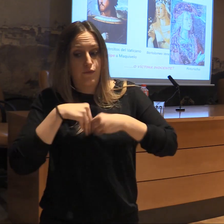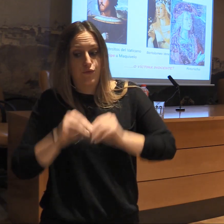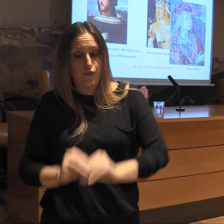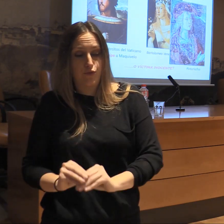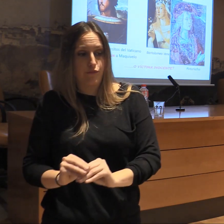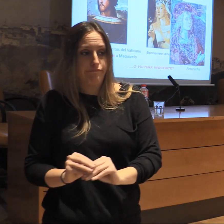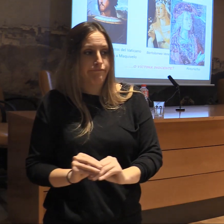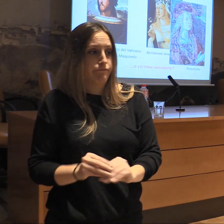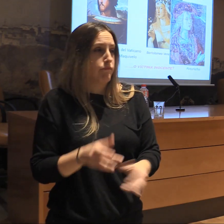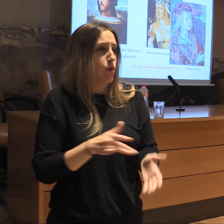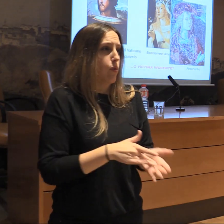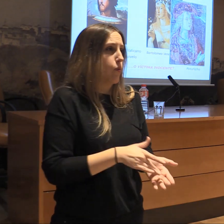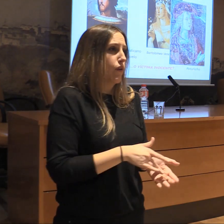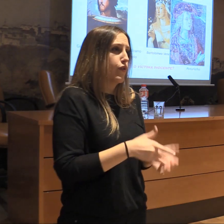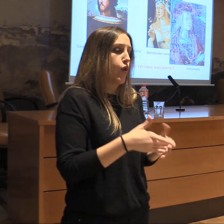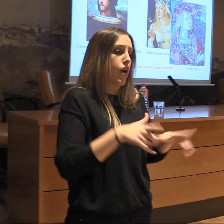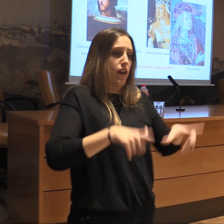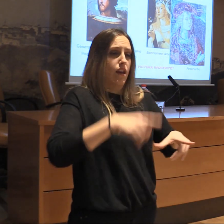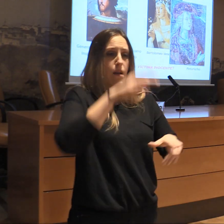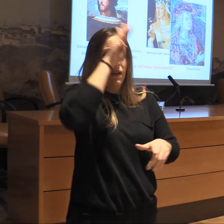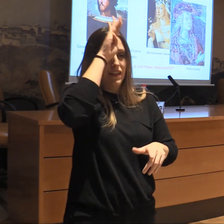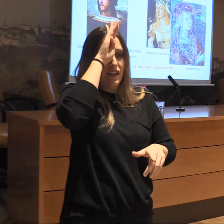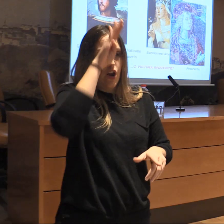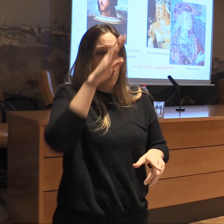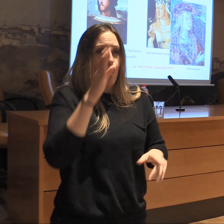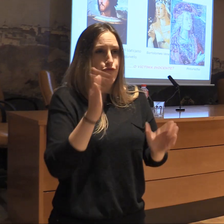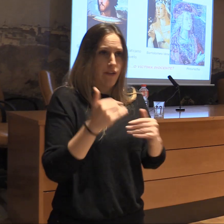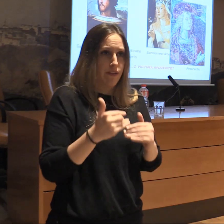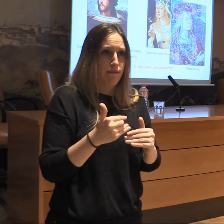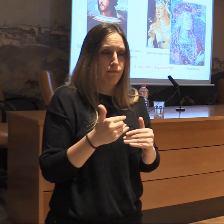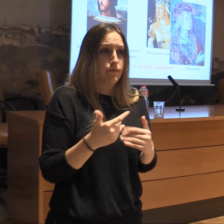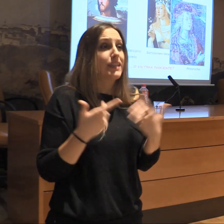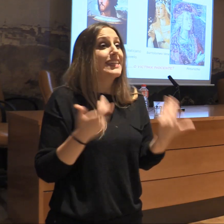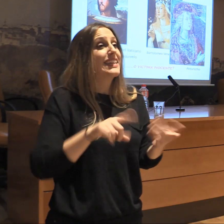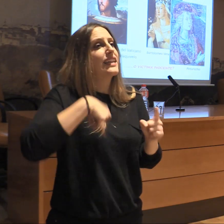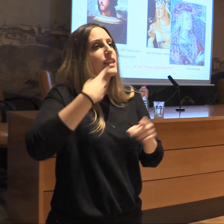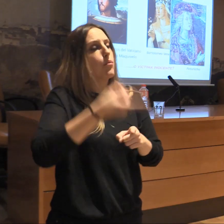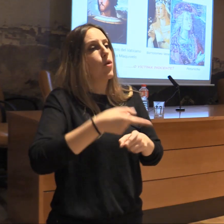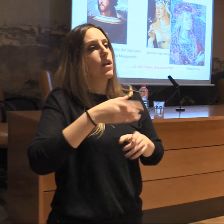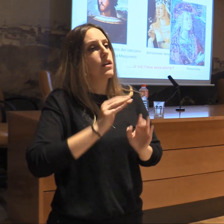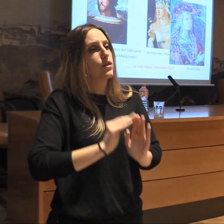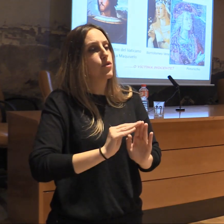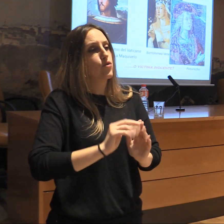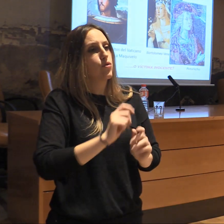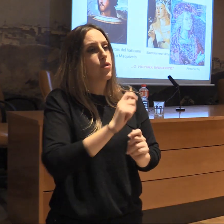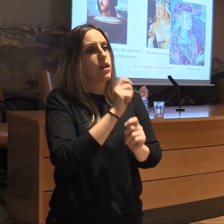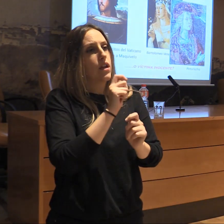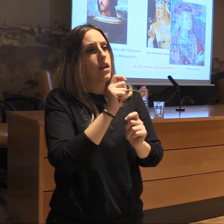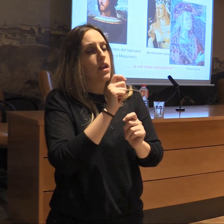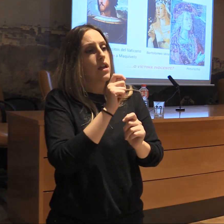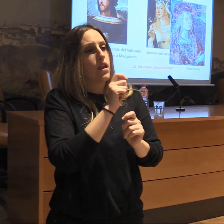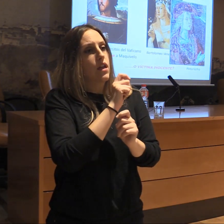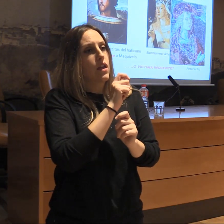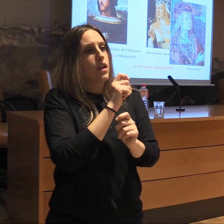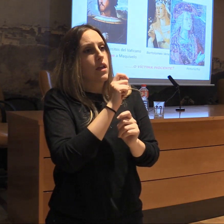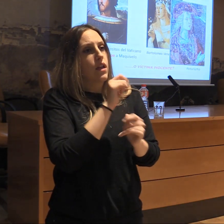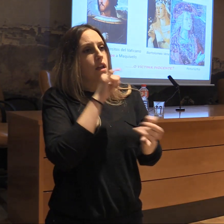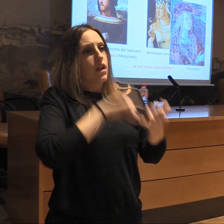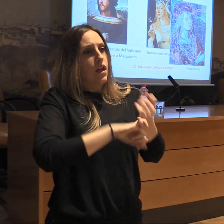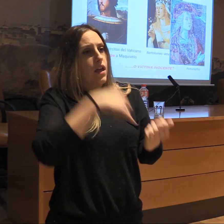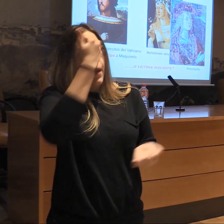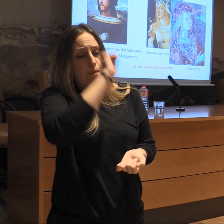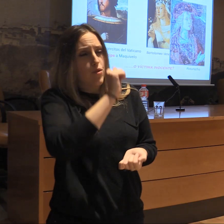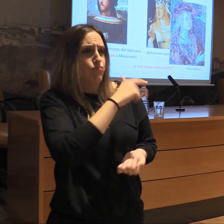Vaticano cuando no estaba en Roma y luego a su esposo en Ferrara. Su esposo nunca